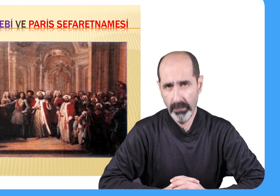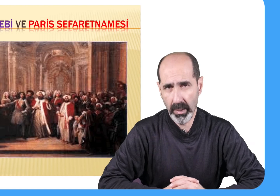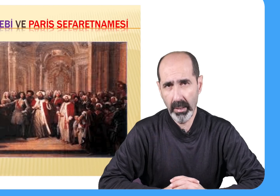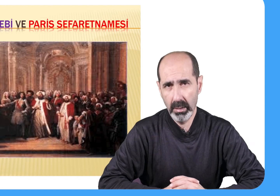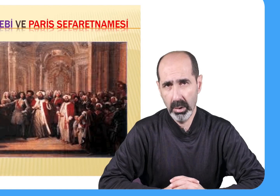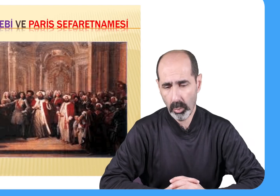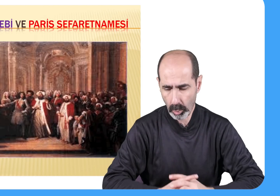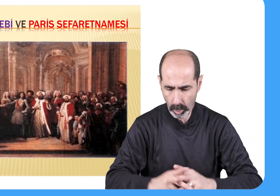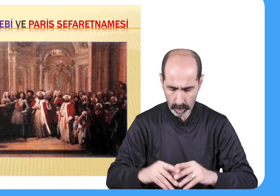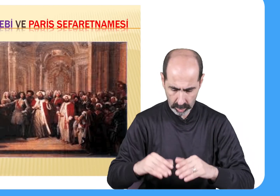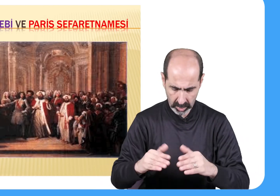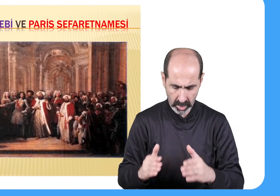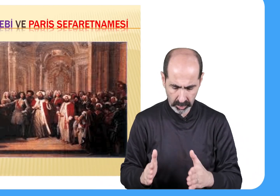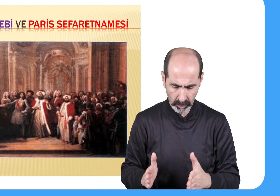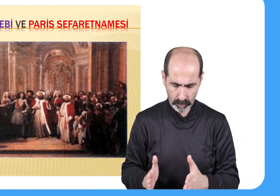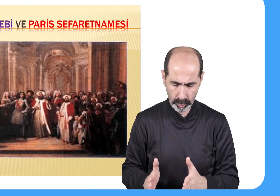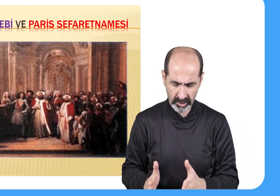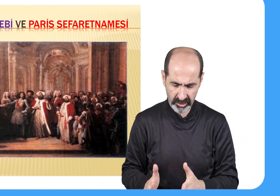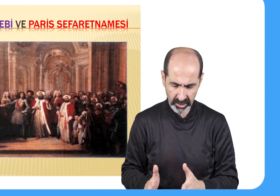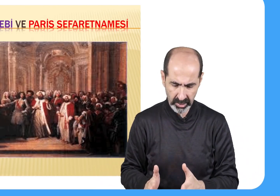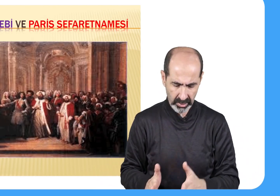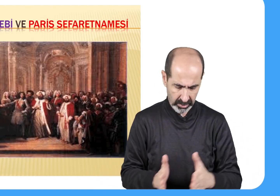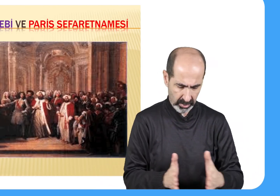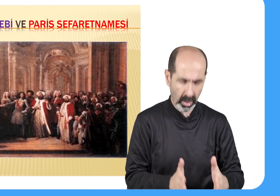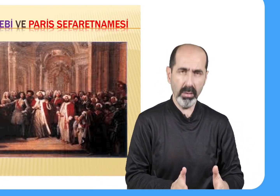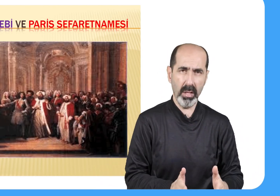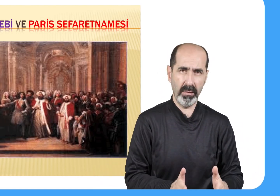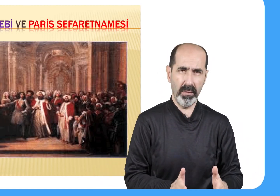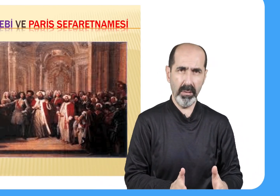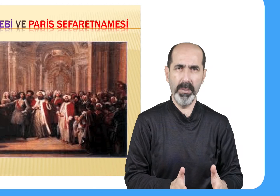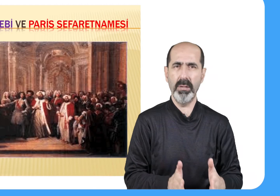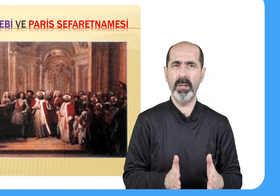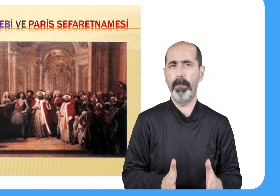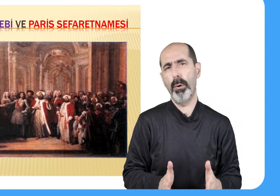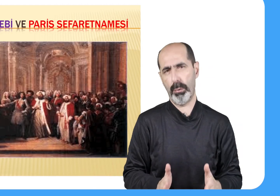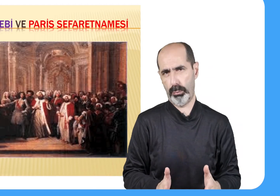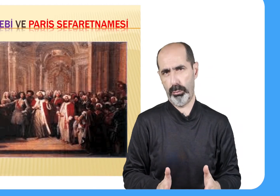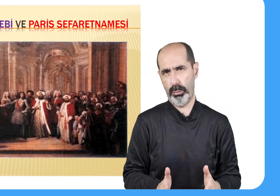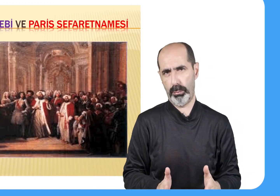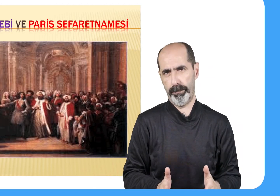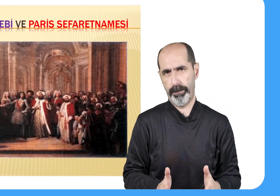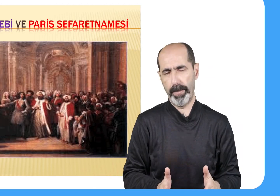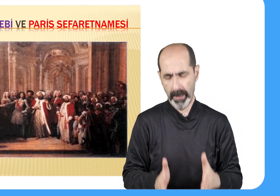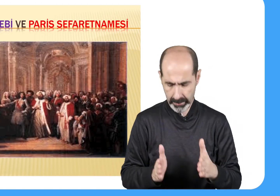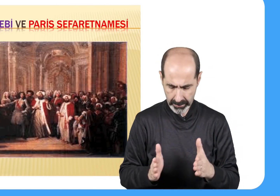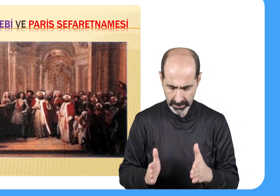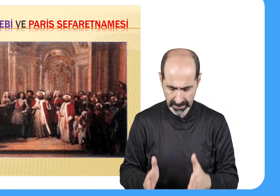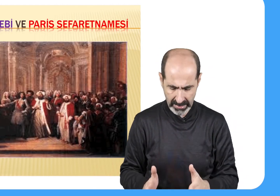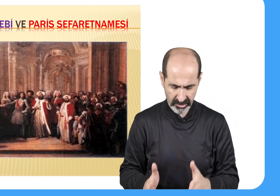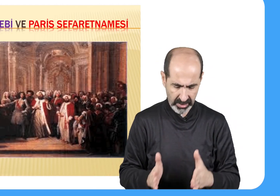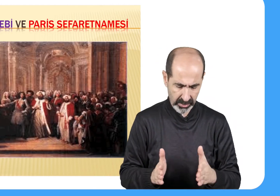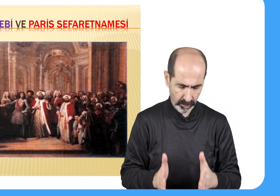ve bu kaldı süreci anlattı bir rapor tutuyor